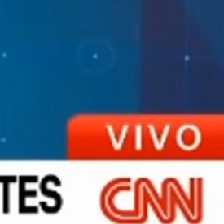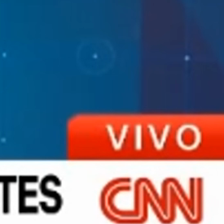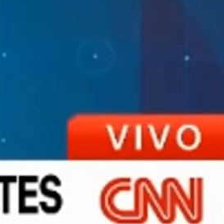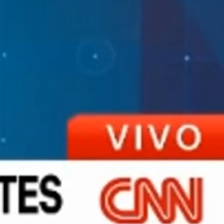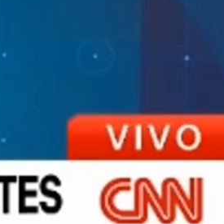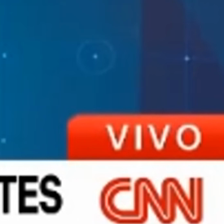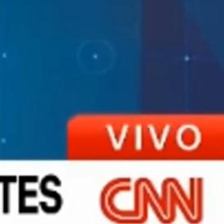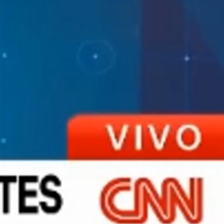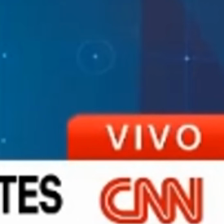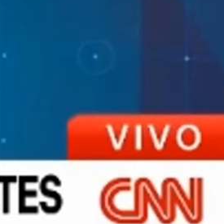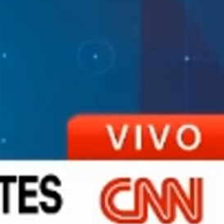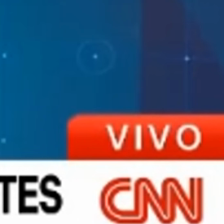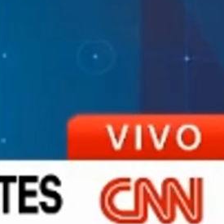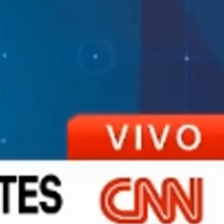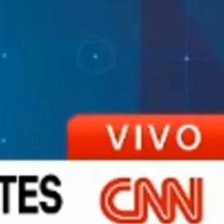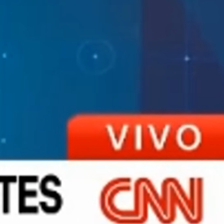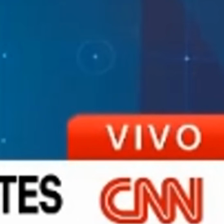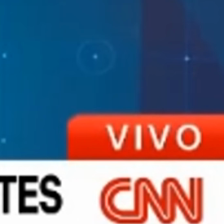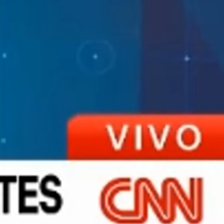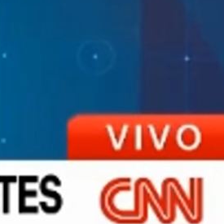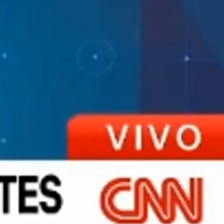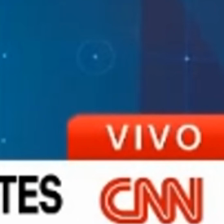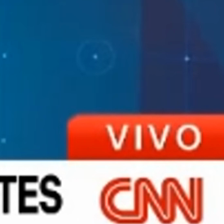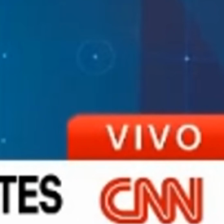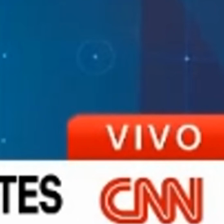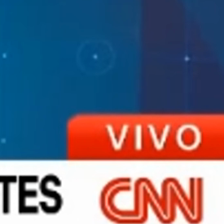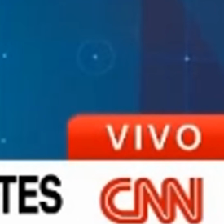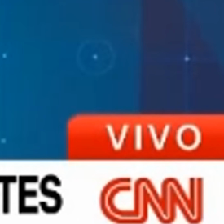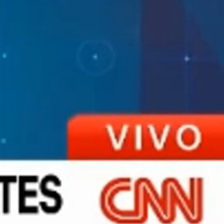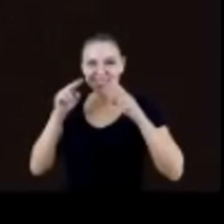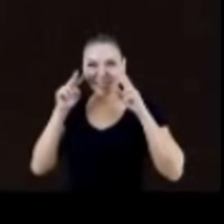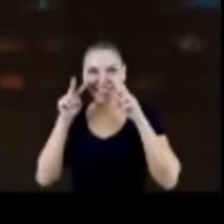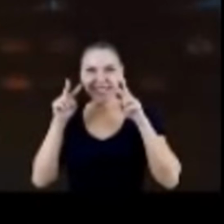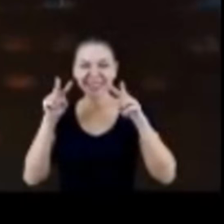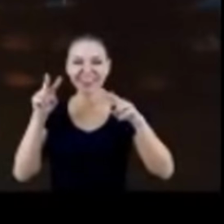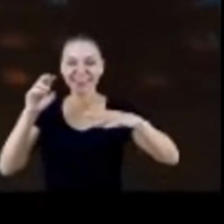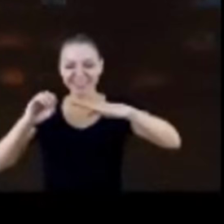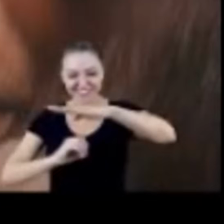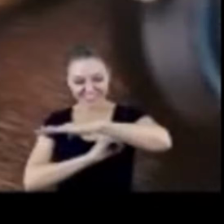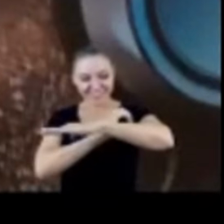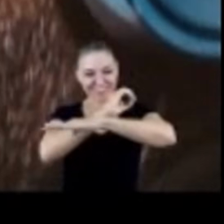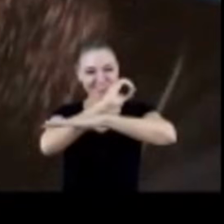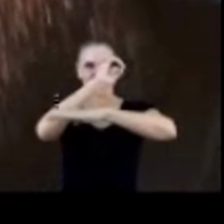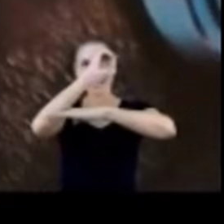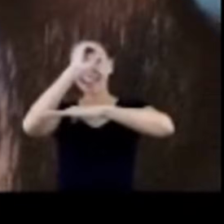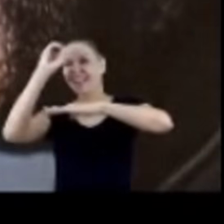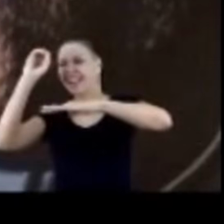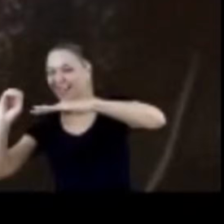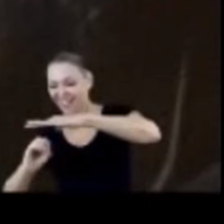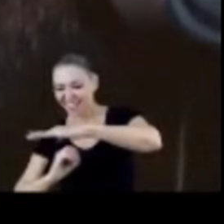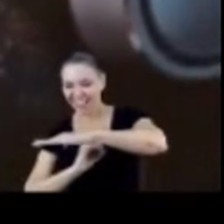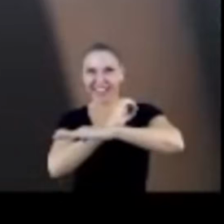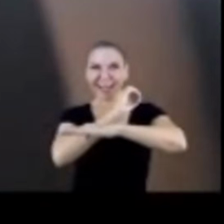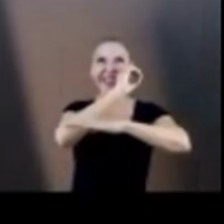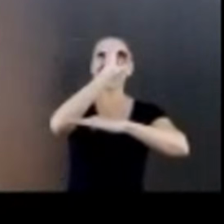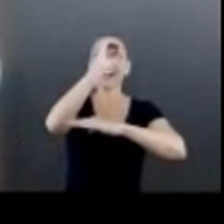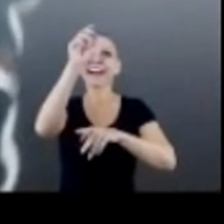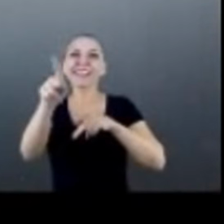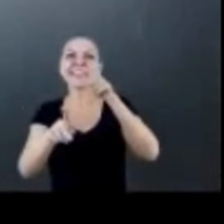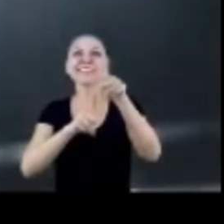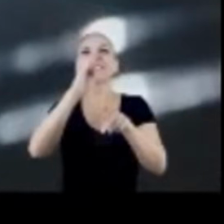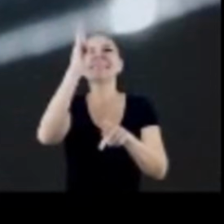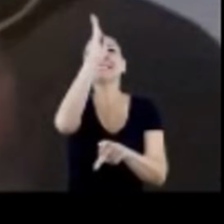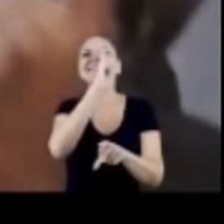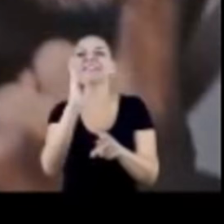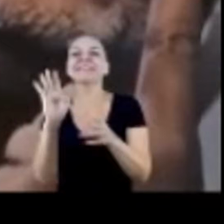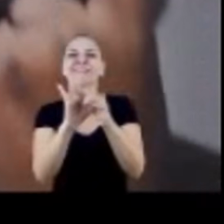cabalístico do PT, em um valor total estimado de R$374 mil. Quero ver um novo dia,